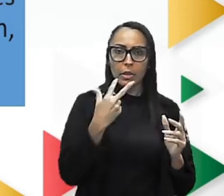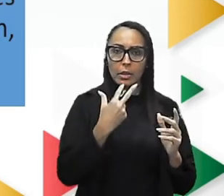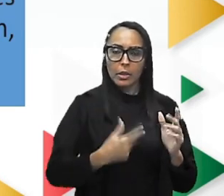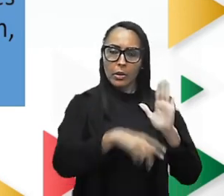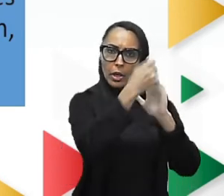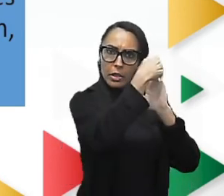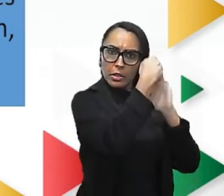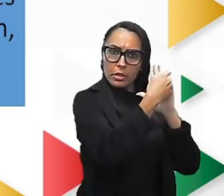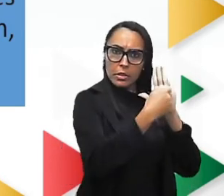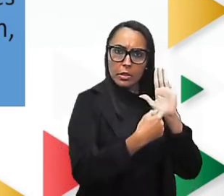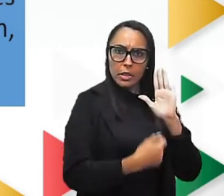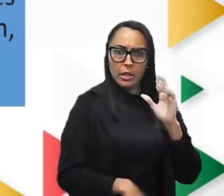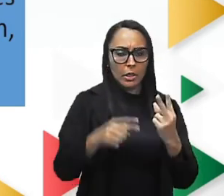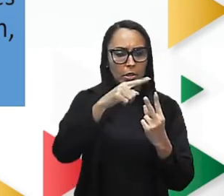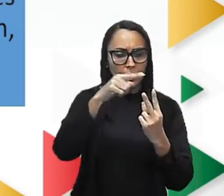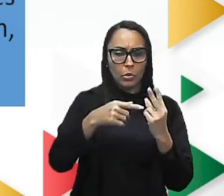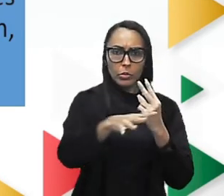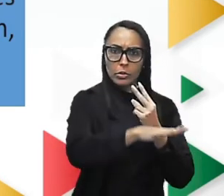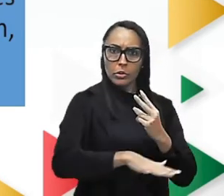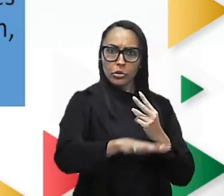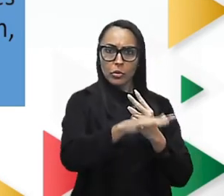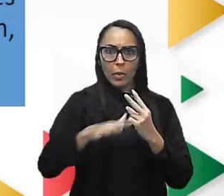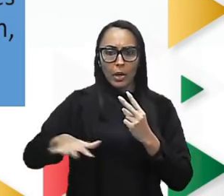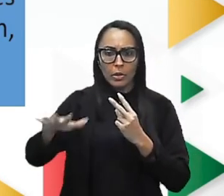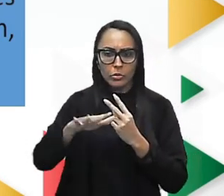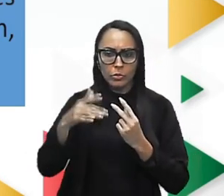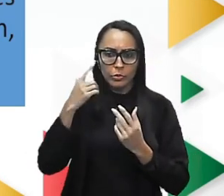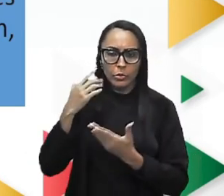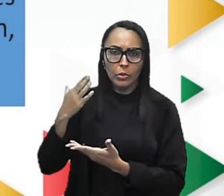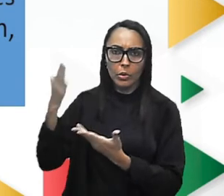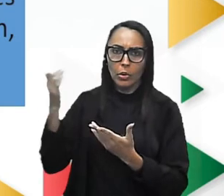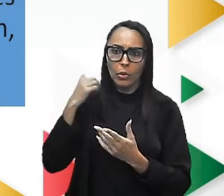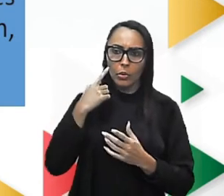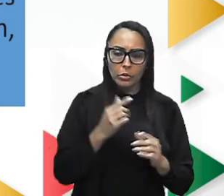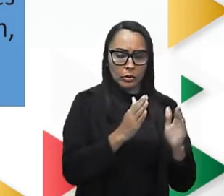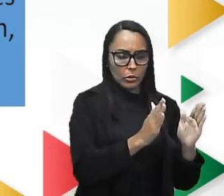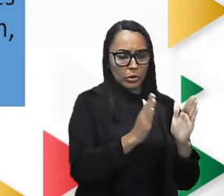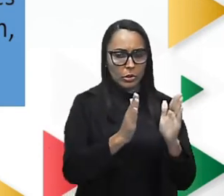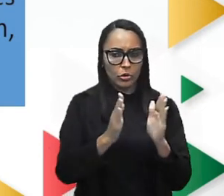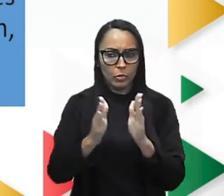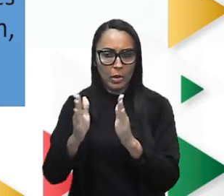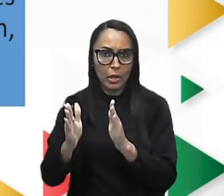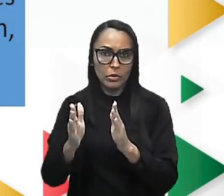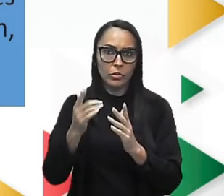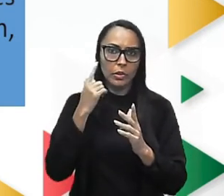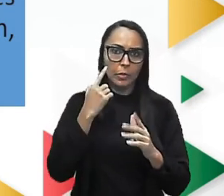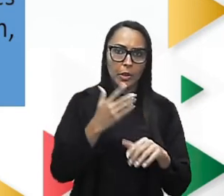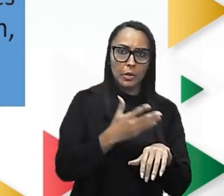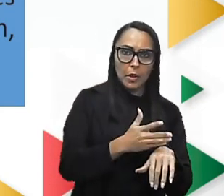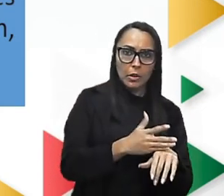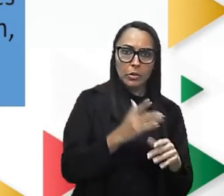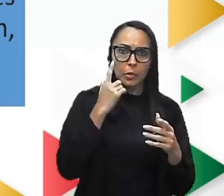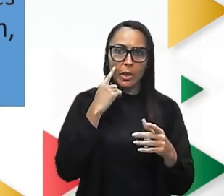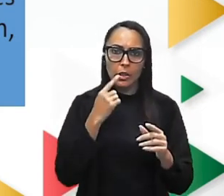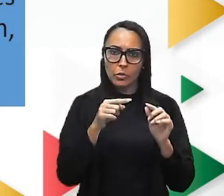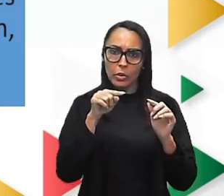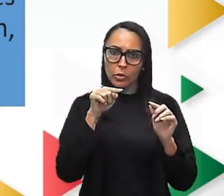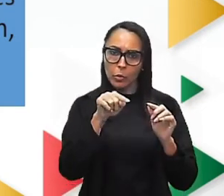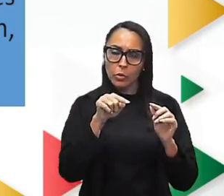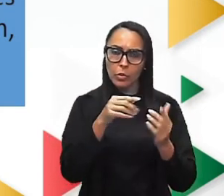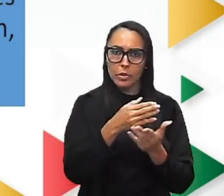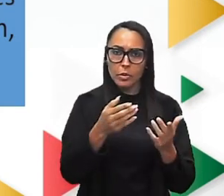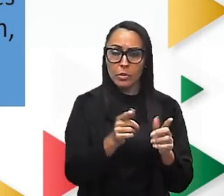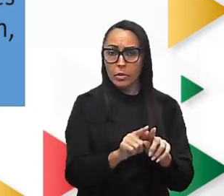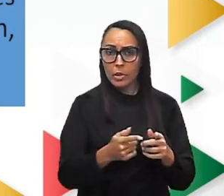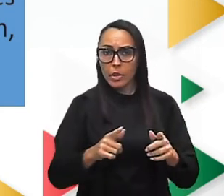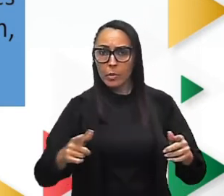entre dois espaços em branco ou entre espaço em branco e um sinal de pontuação. Gramática,